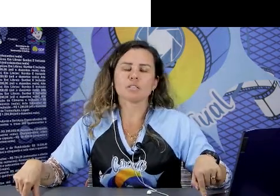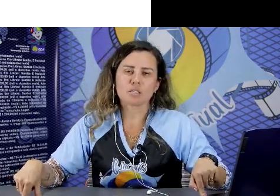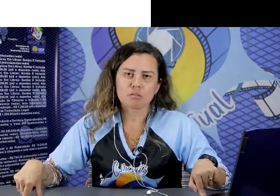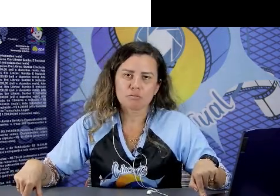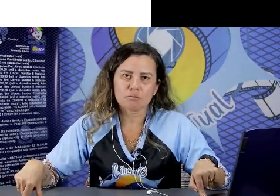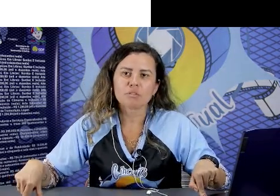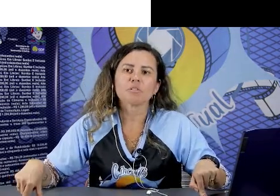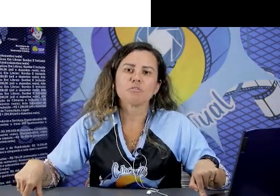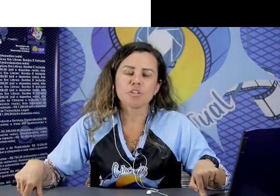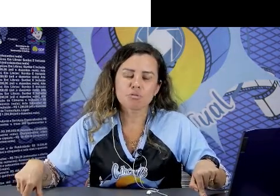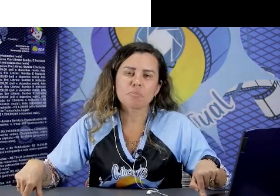são visoespacial.